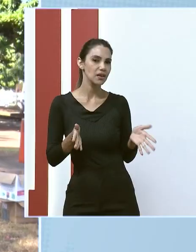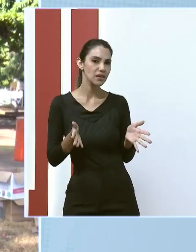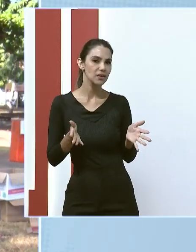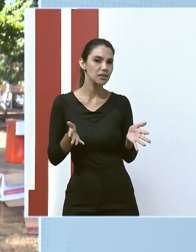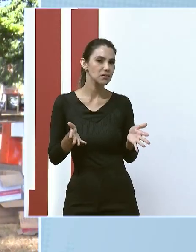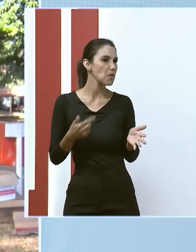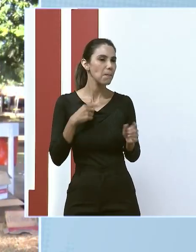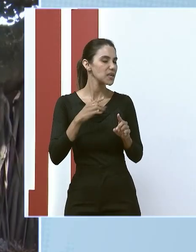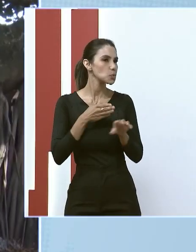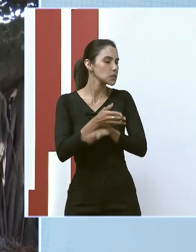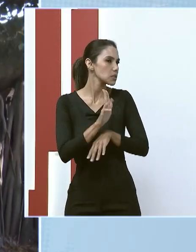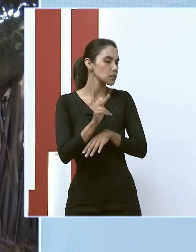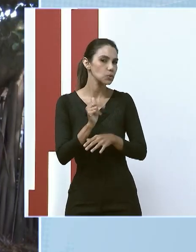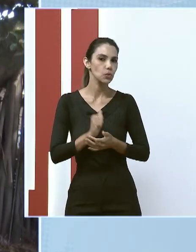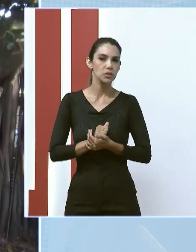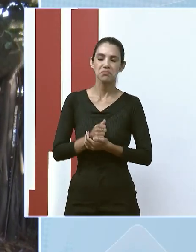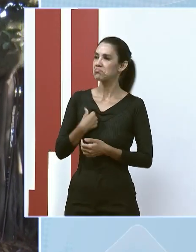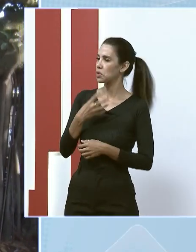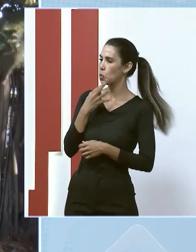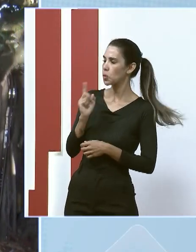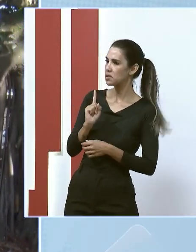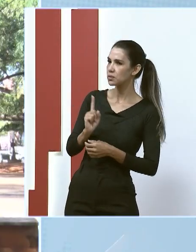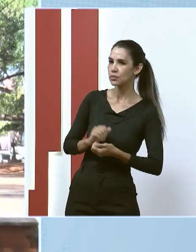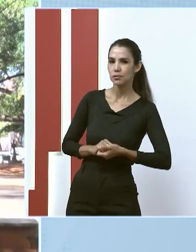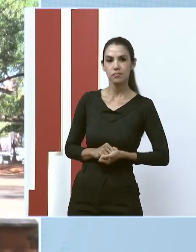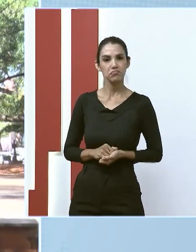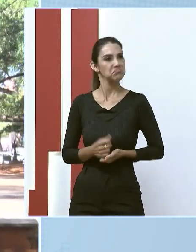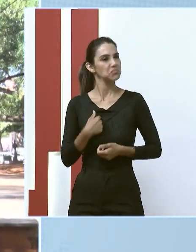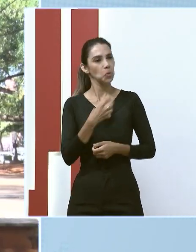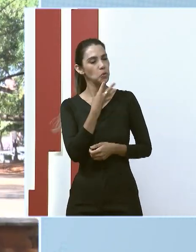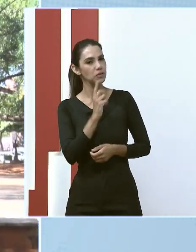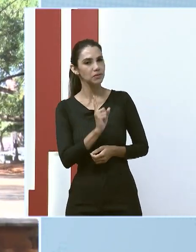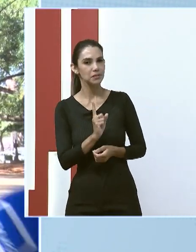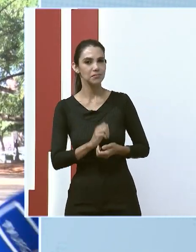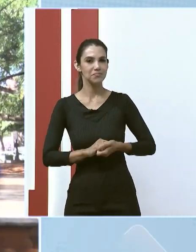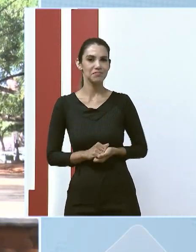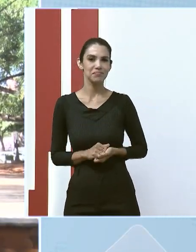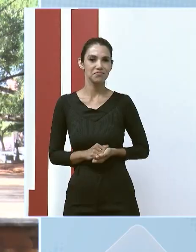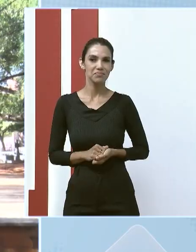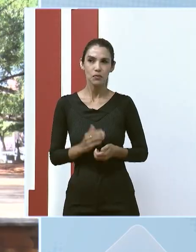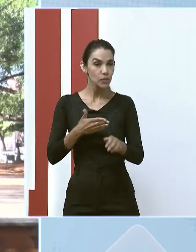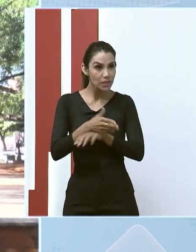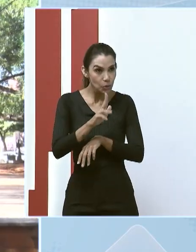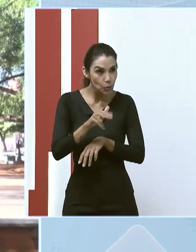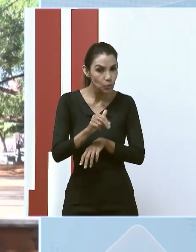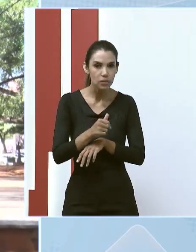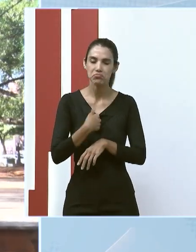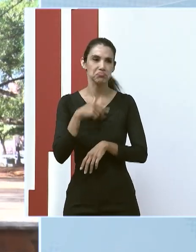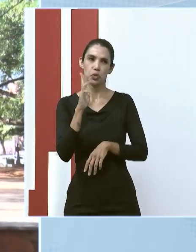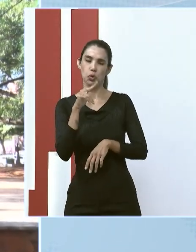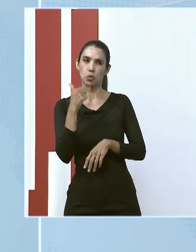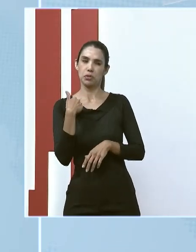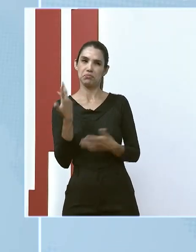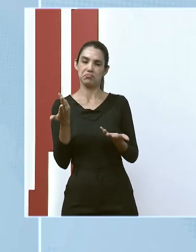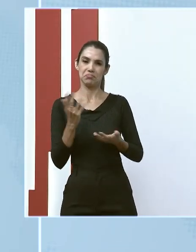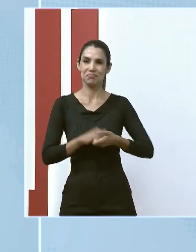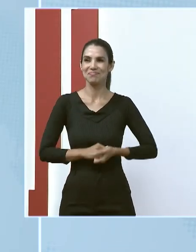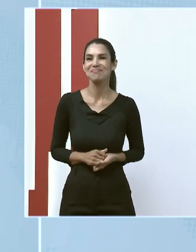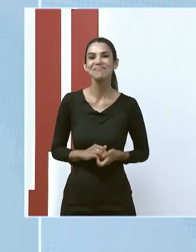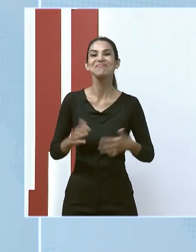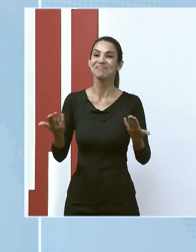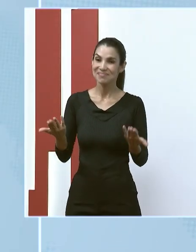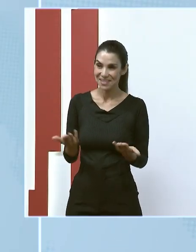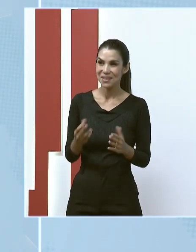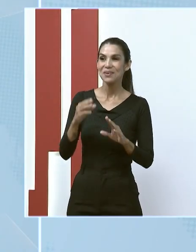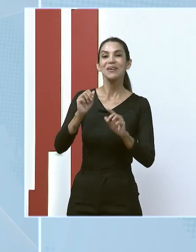acessou? Não. Não conheço. Não conheço. Conhece? Nunca acessou também? Não, nunca ouvi falar não. O MEC Livros